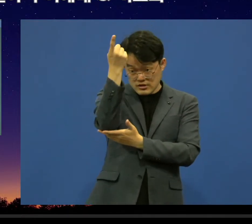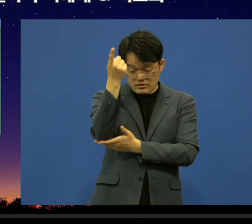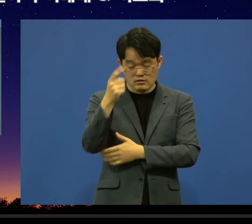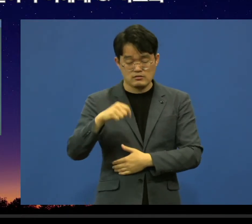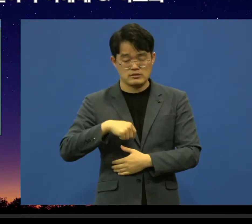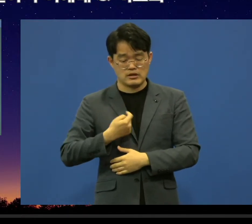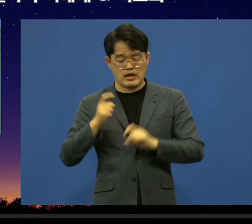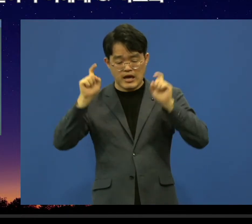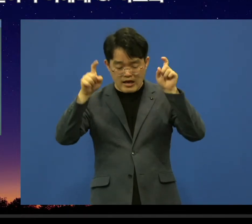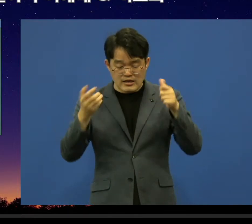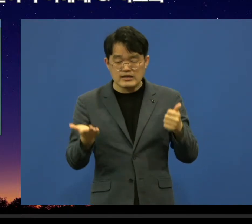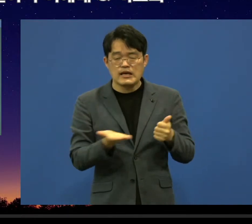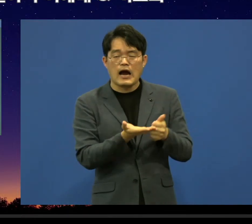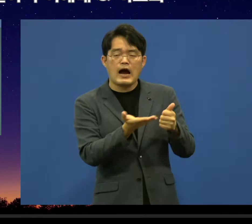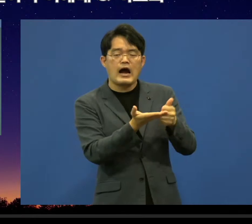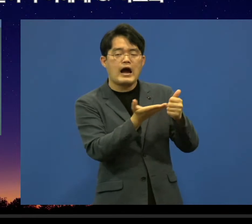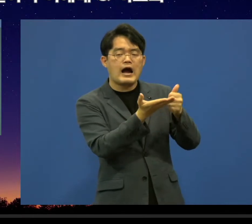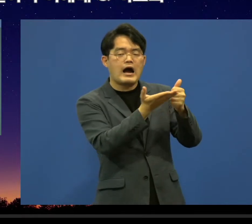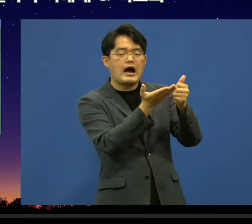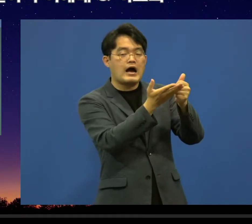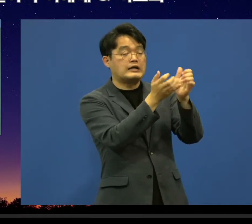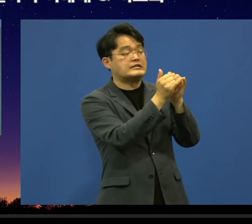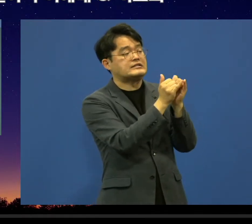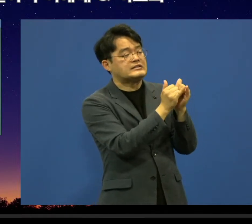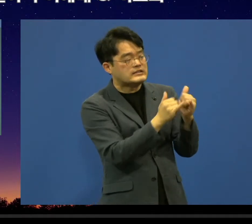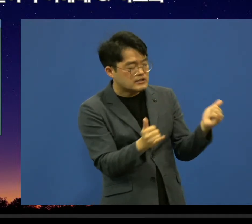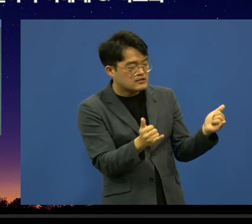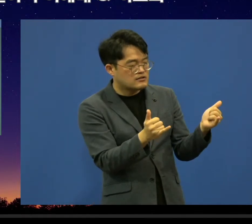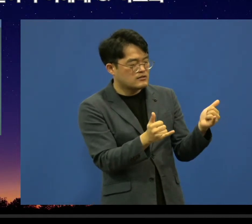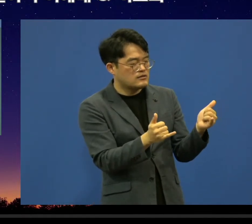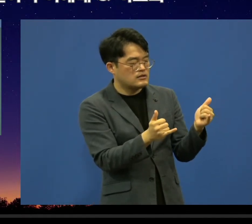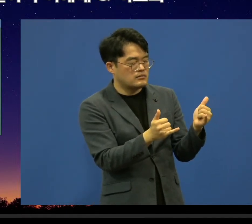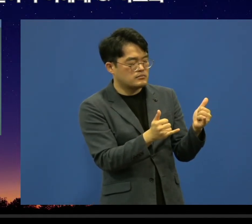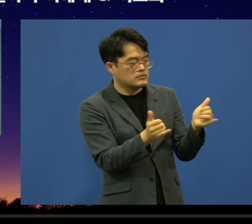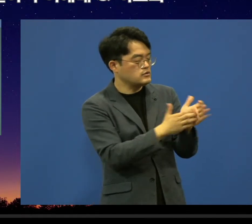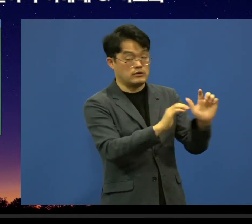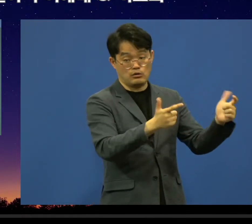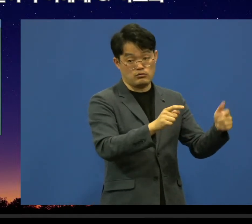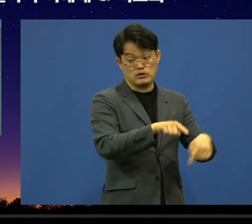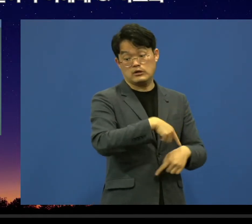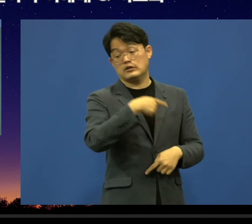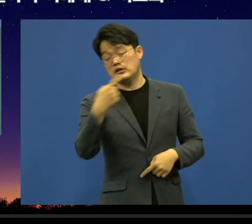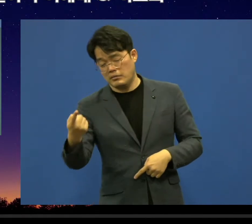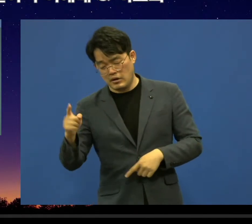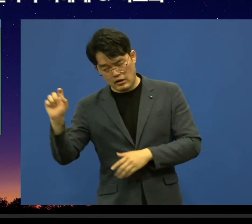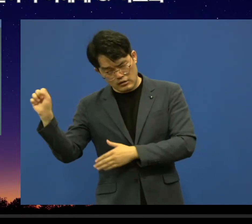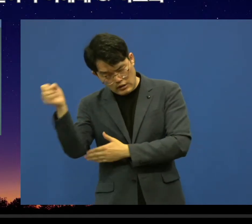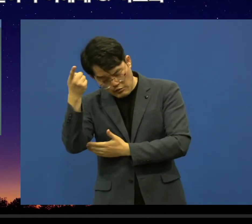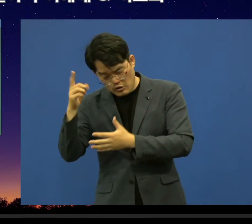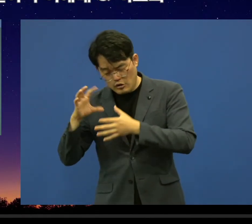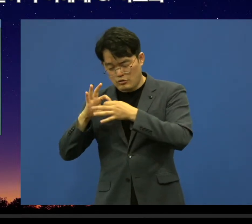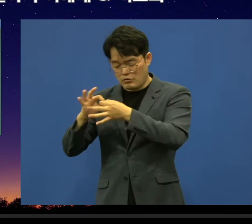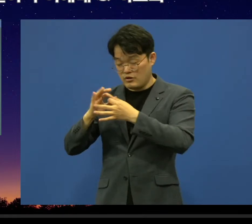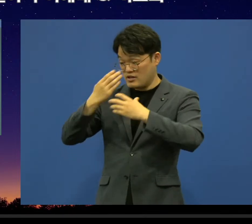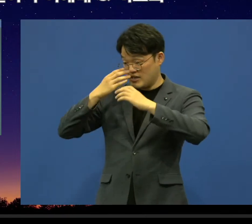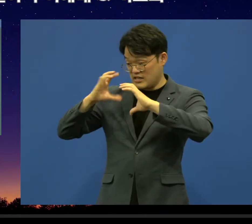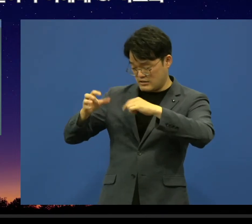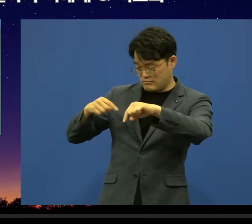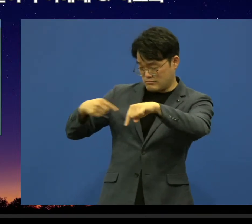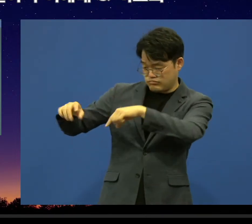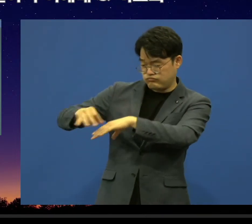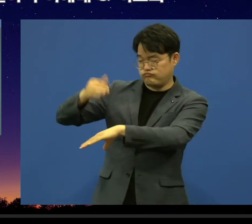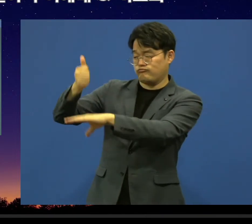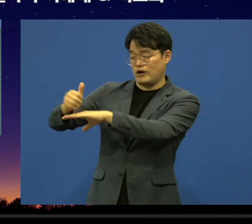하나님은 여러분의 하나님이에요. 하나님은 다윗을 목동으로 인생을 마무리 짓게 만들지